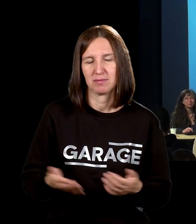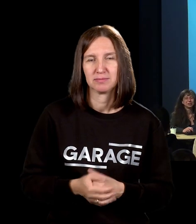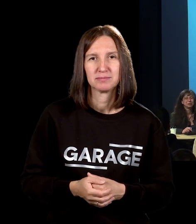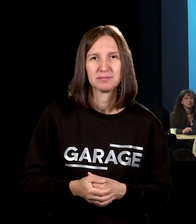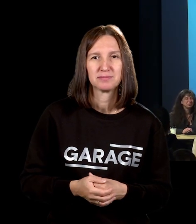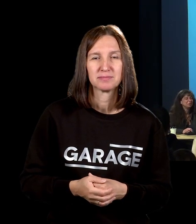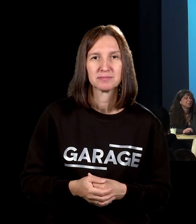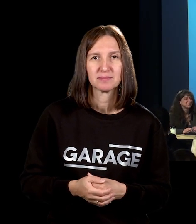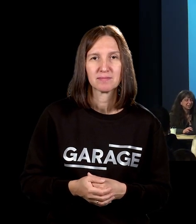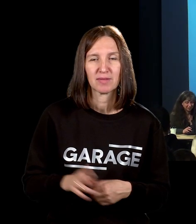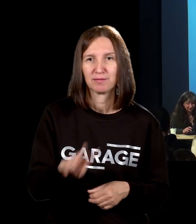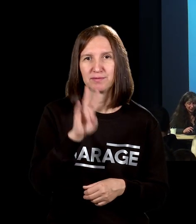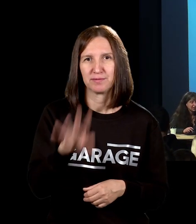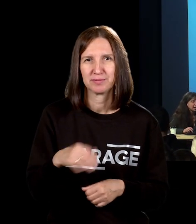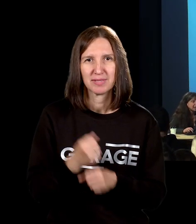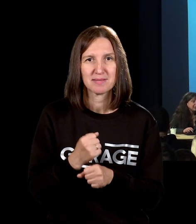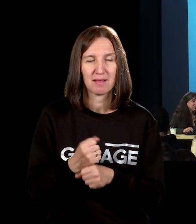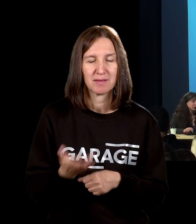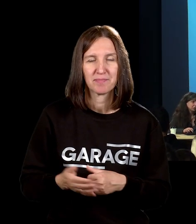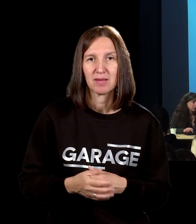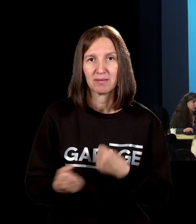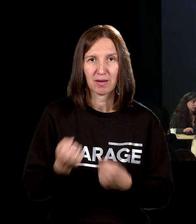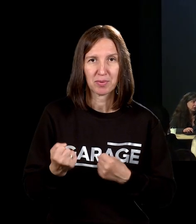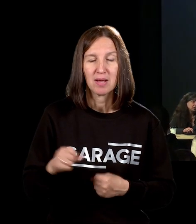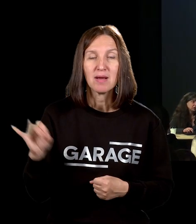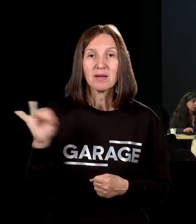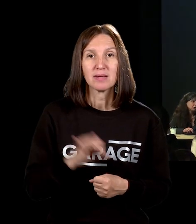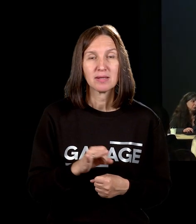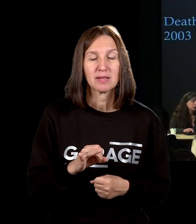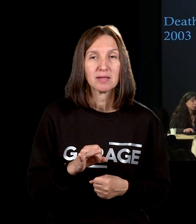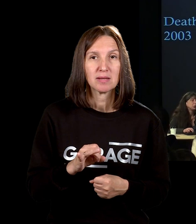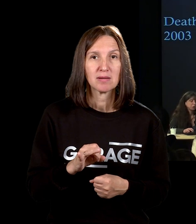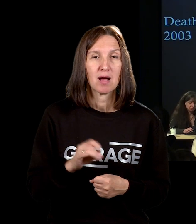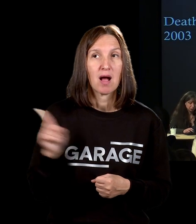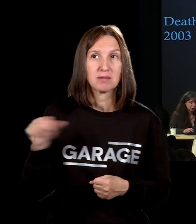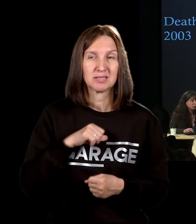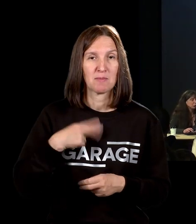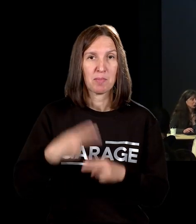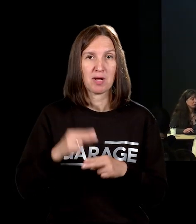не денется, абсолютно на века сделанное. И они замечательно комментируют,